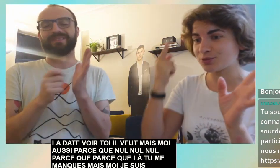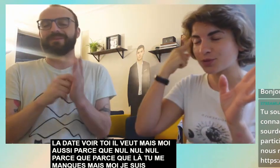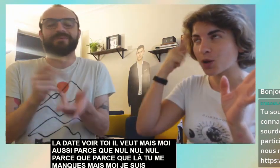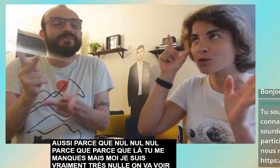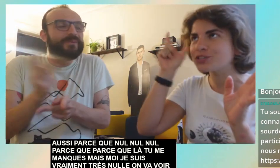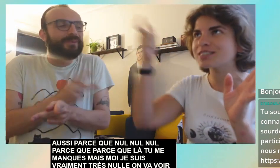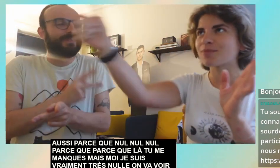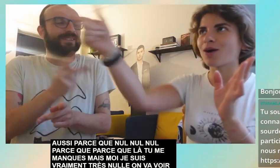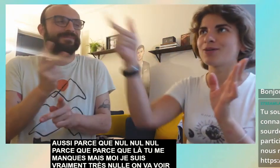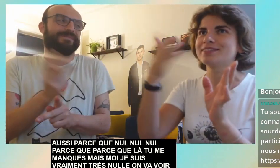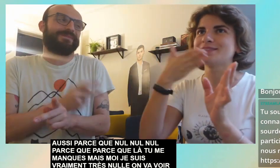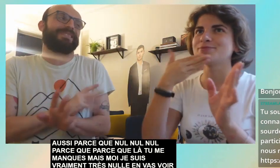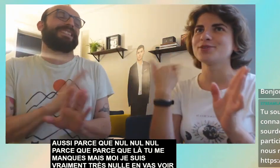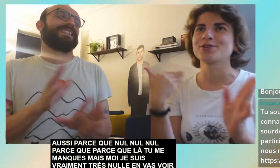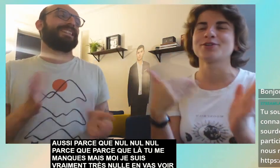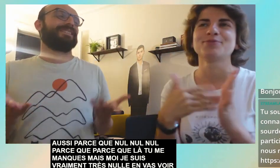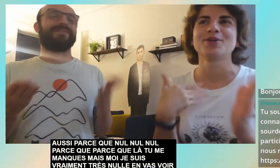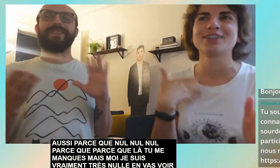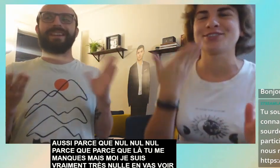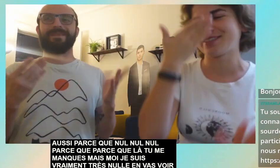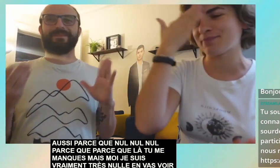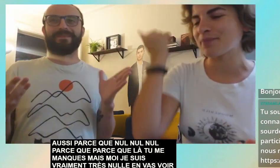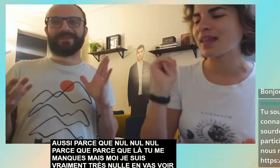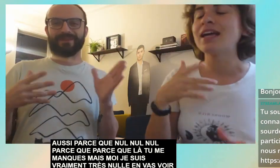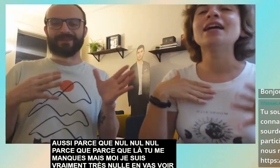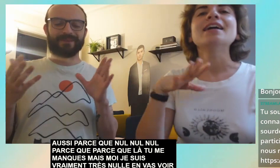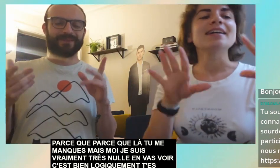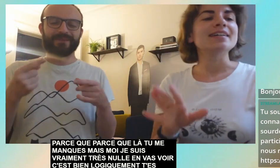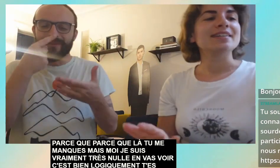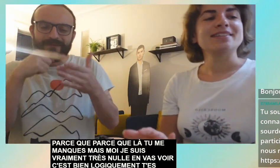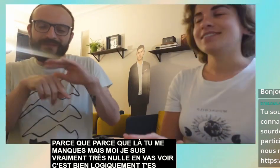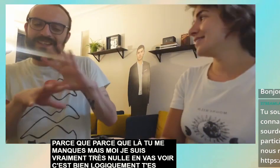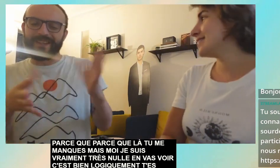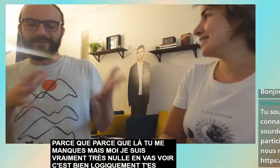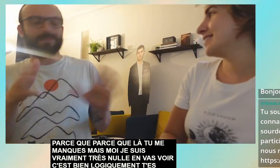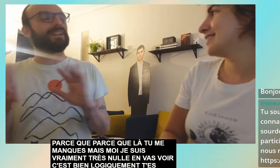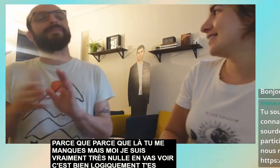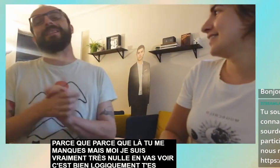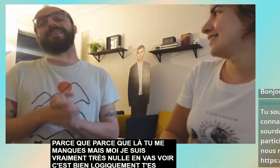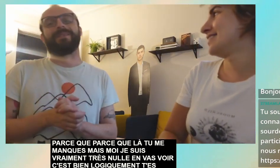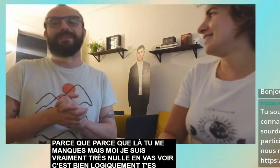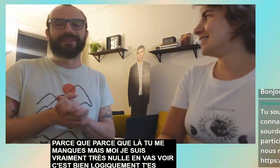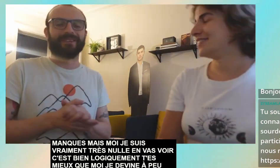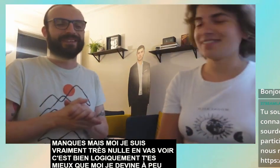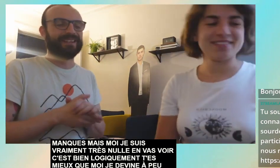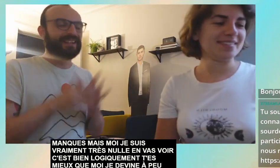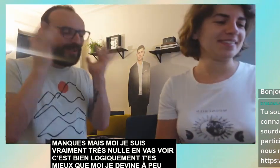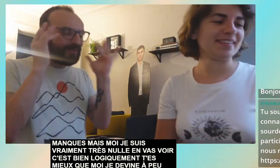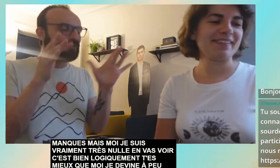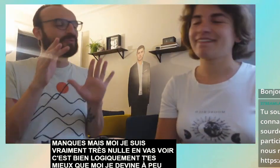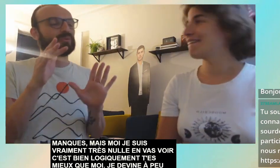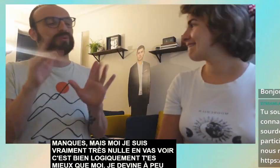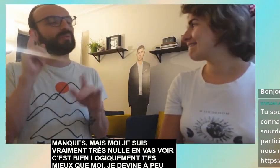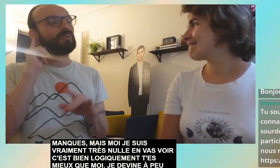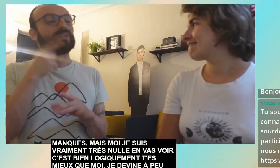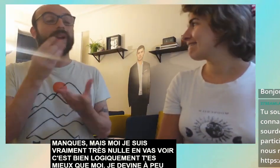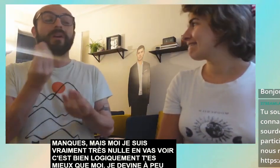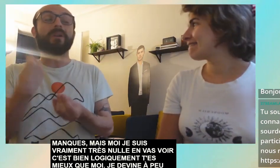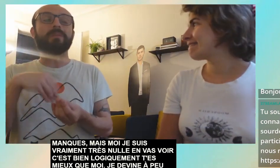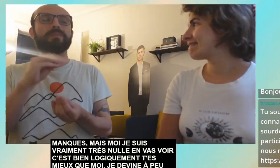suis Logiquement, c'est mauvais. mieux que moi, Voilà. je sais pas. Je devine à peu près, mais alors, culture sourde, alors encore plus